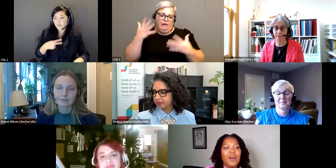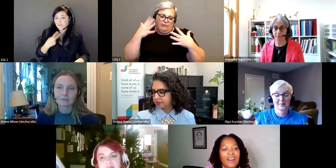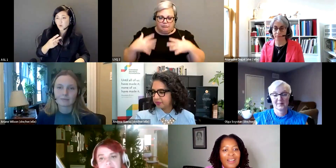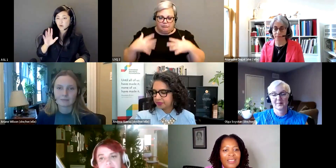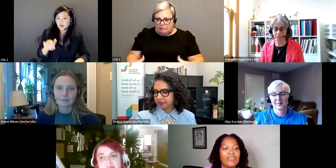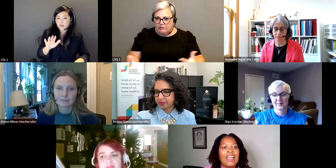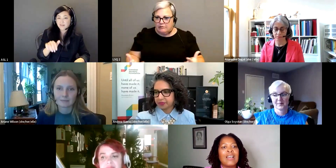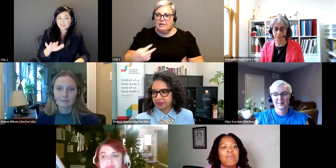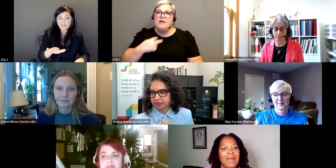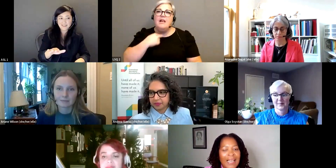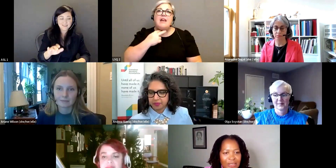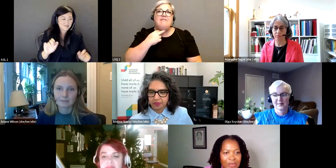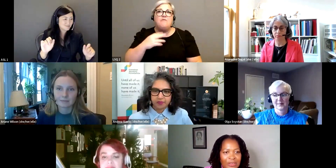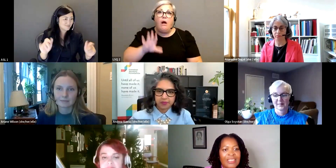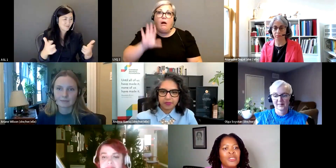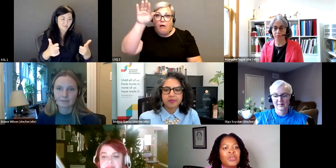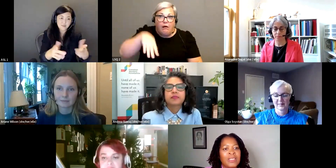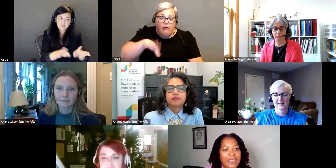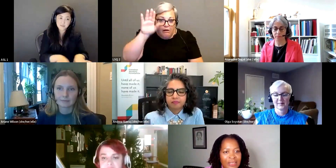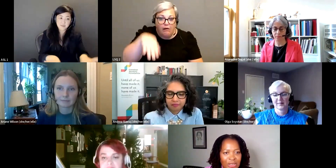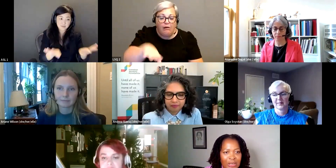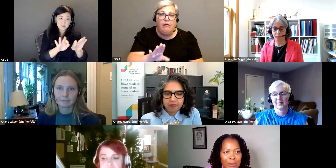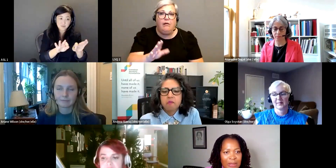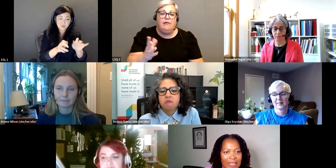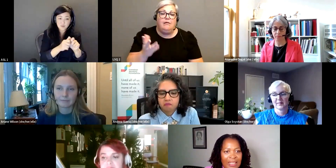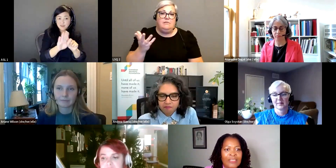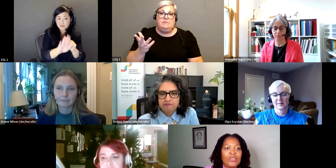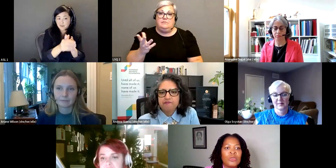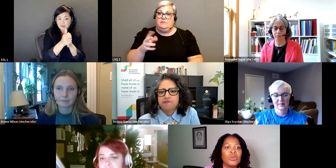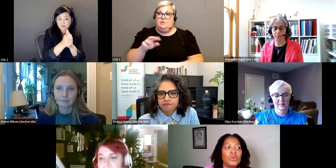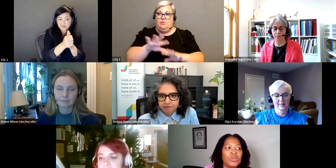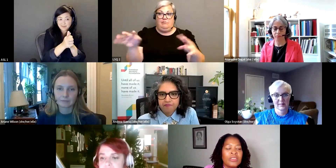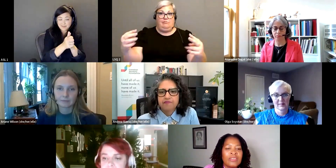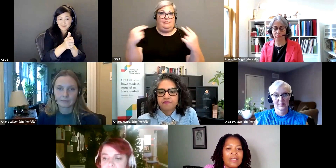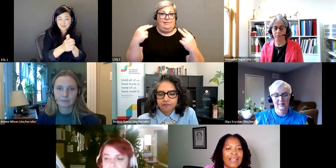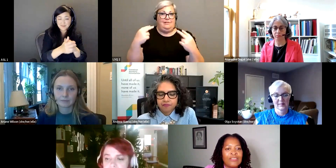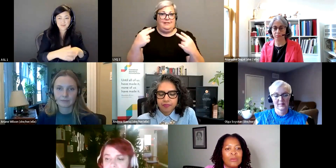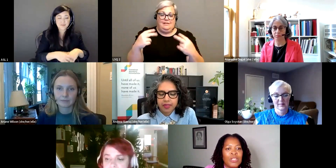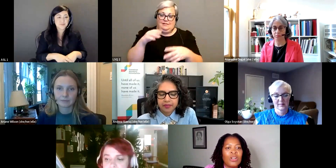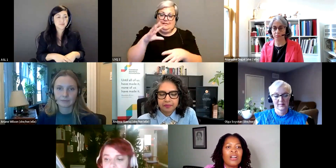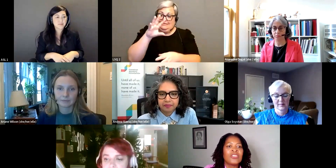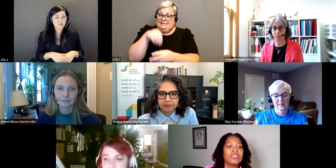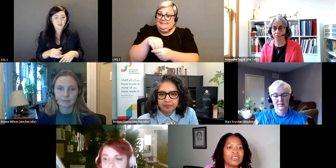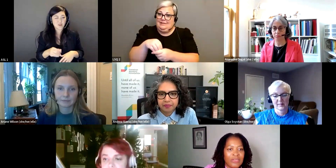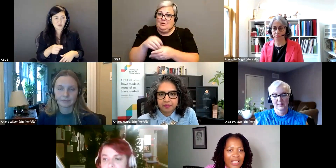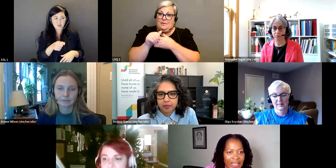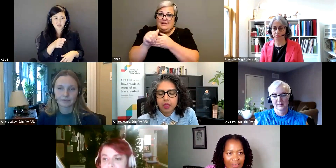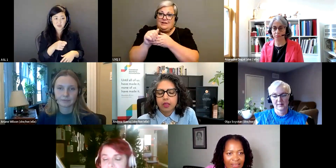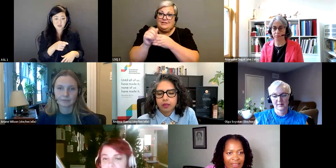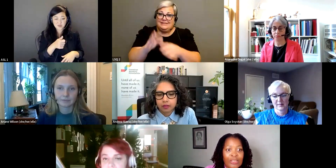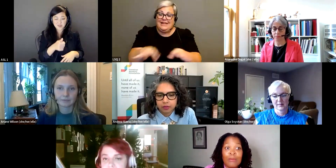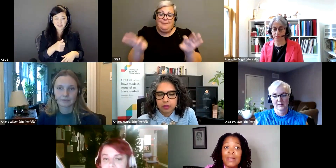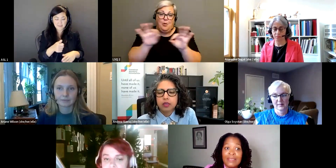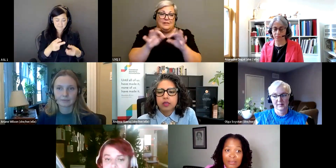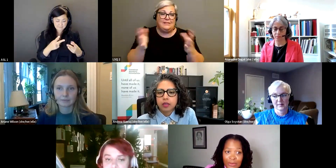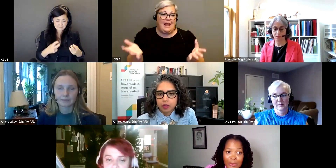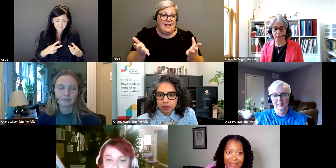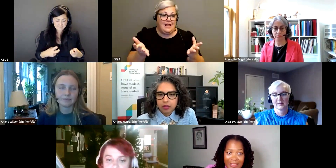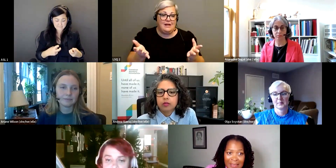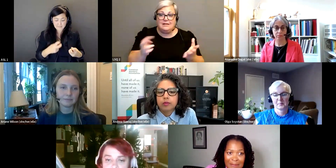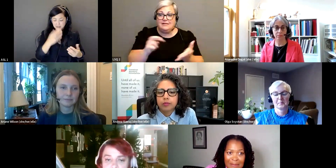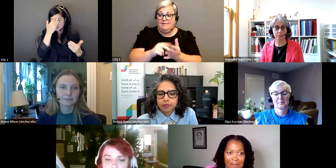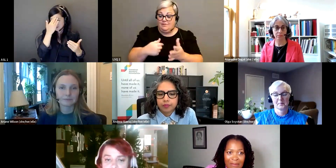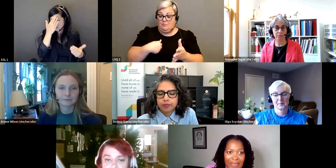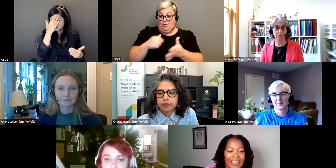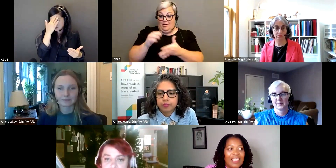de la voix, tout cela a de l'importance dans le leadership. Donc, en tant que leader,